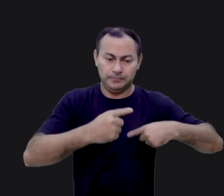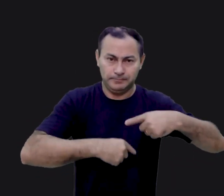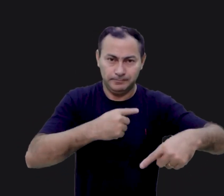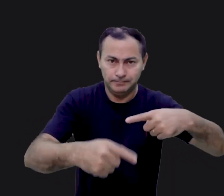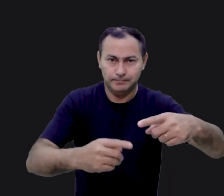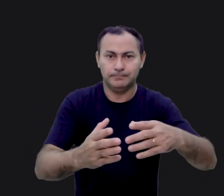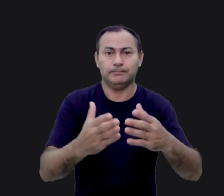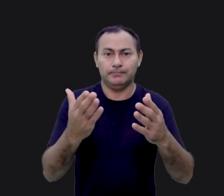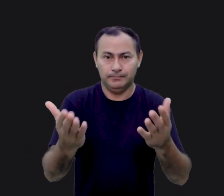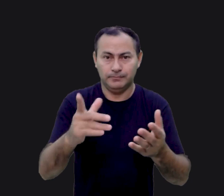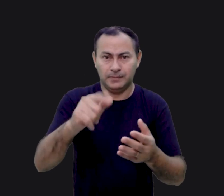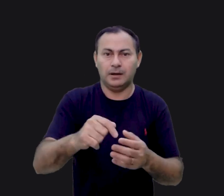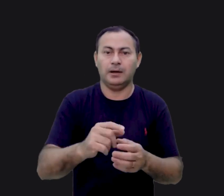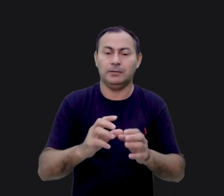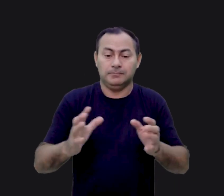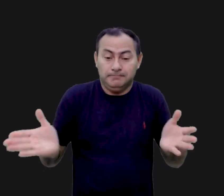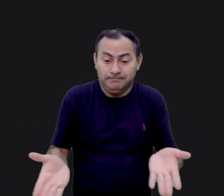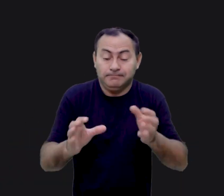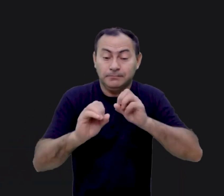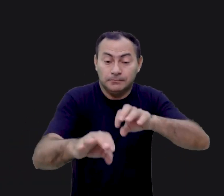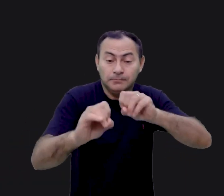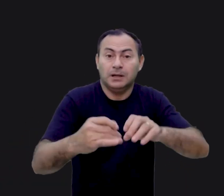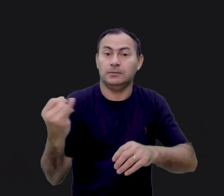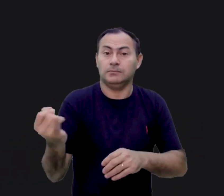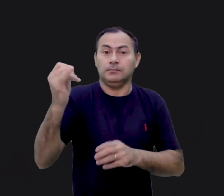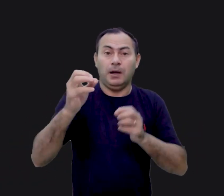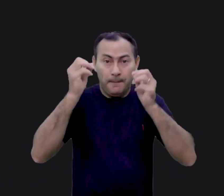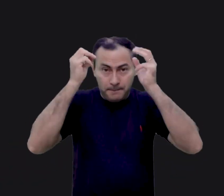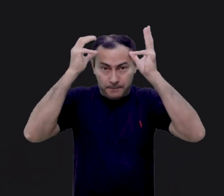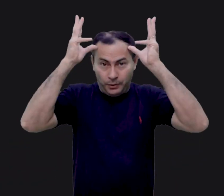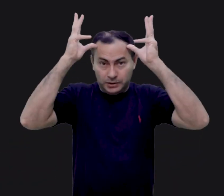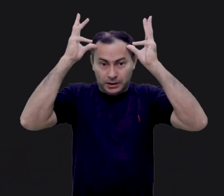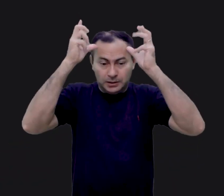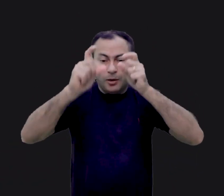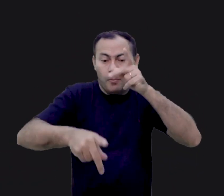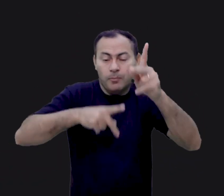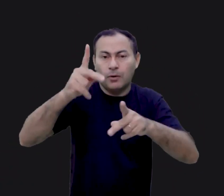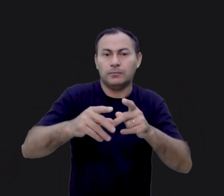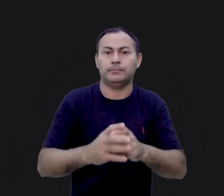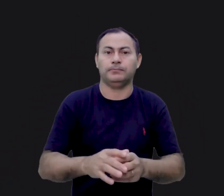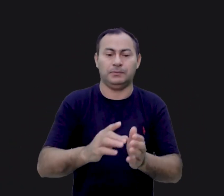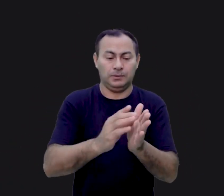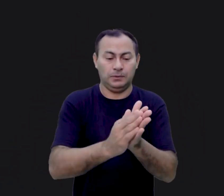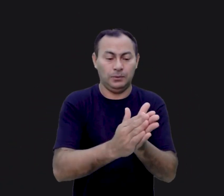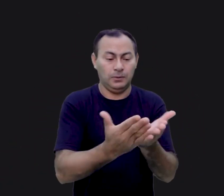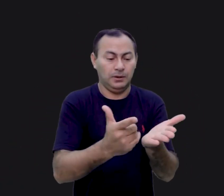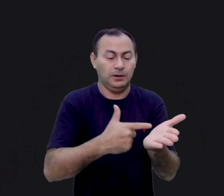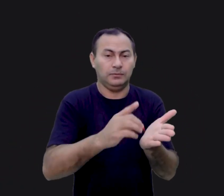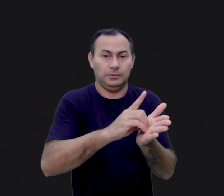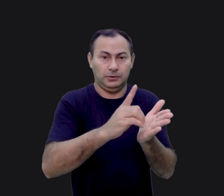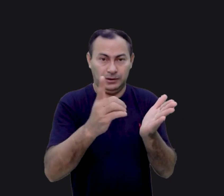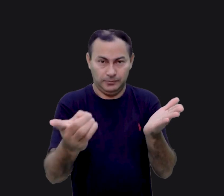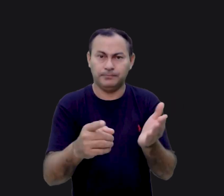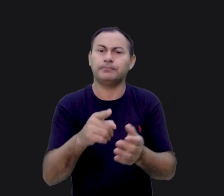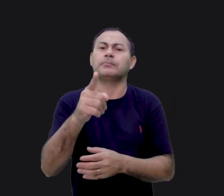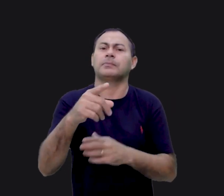gerações essa é uma exortação muito importante que Moisés fez ao povo em Deuteronômio vocês